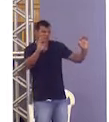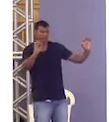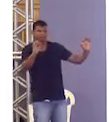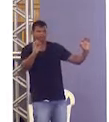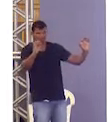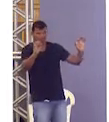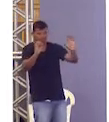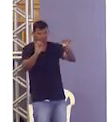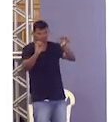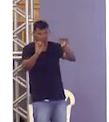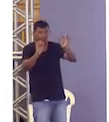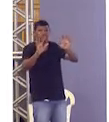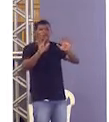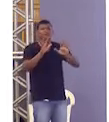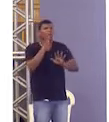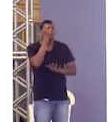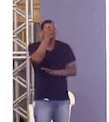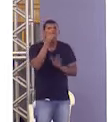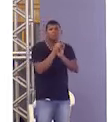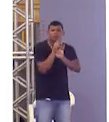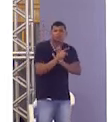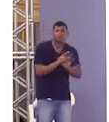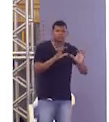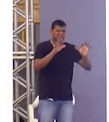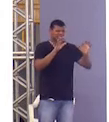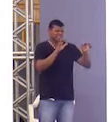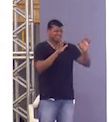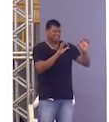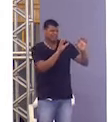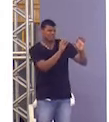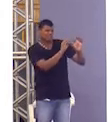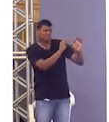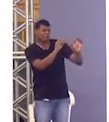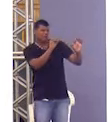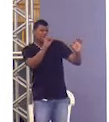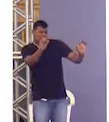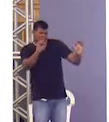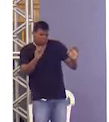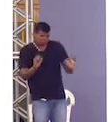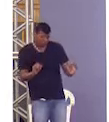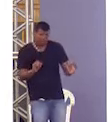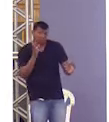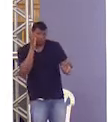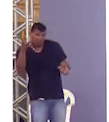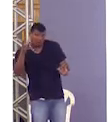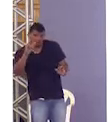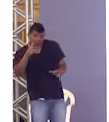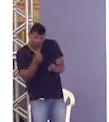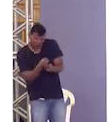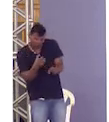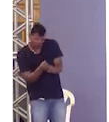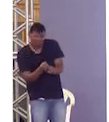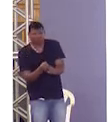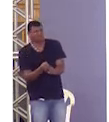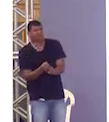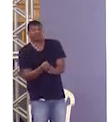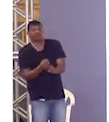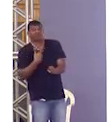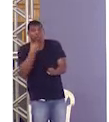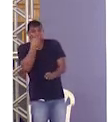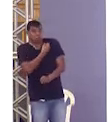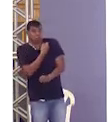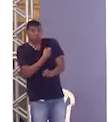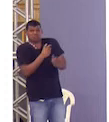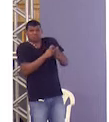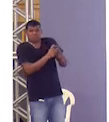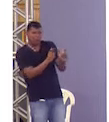científica é m vezes 10 elevado a k, onde esse m ele é chamado de mantissa e o